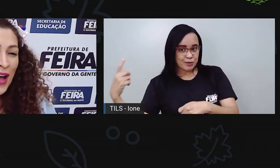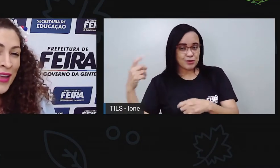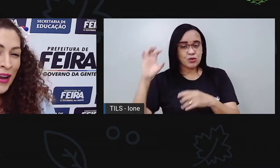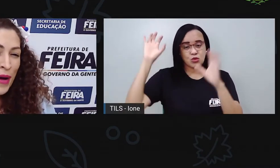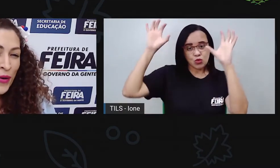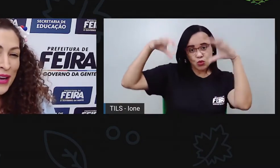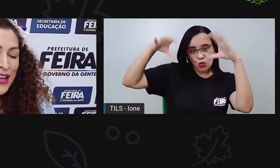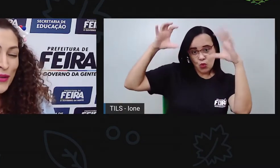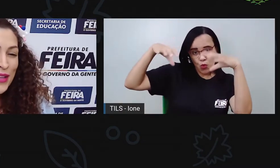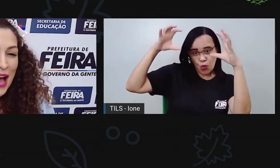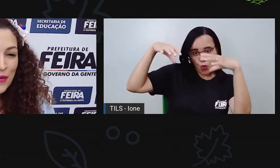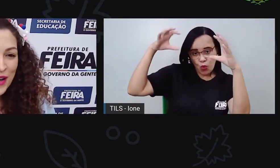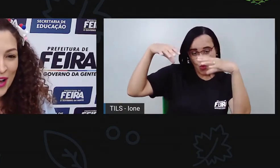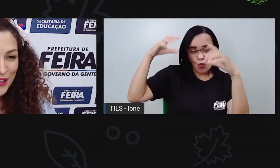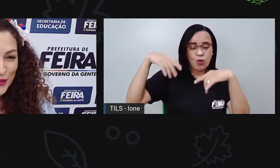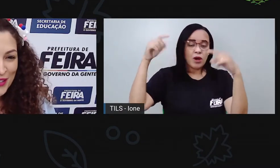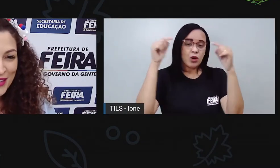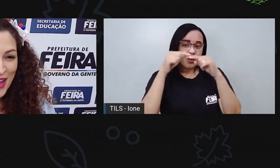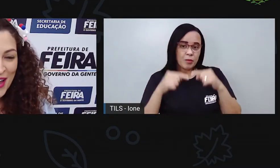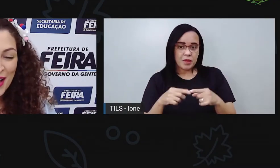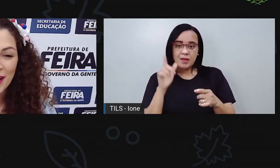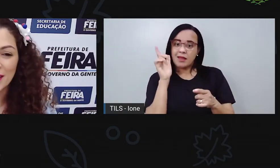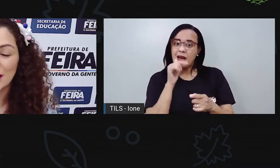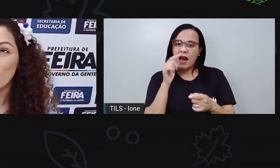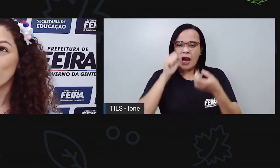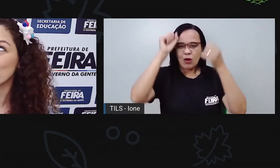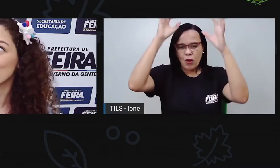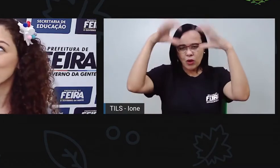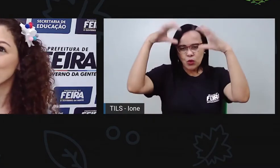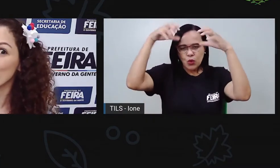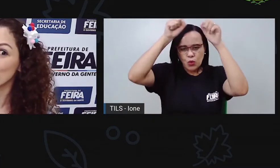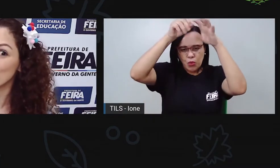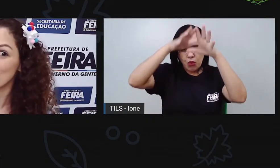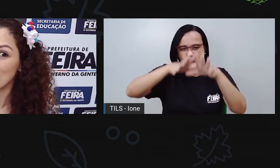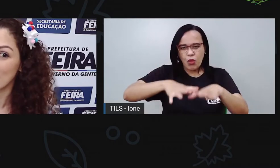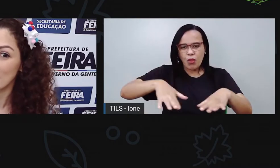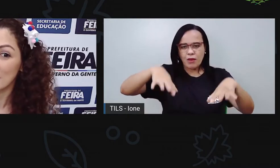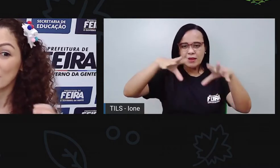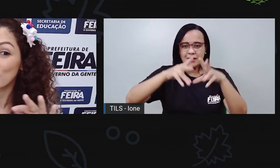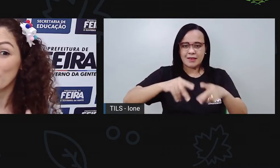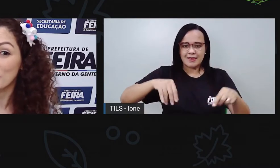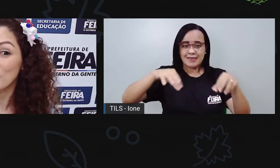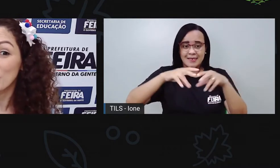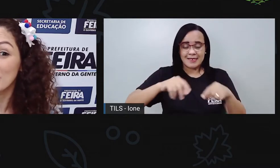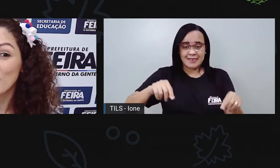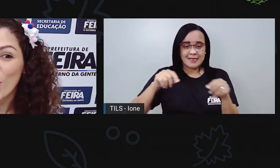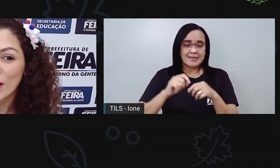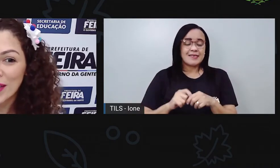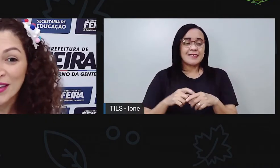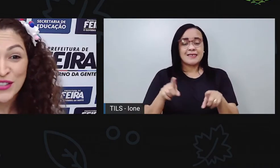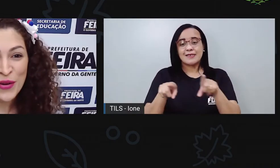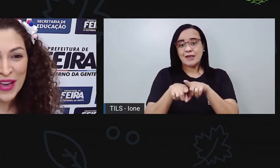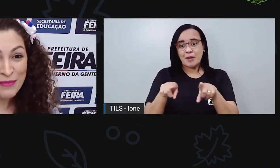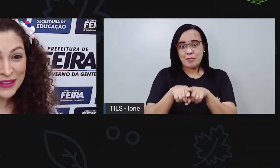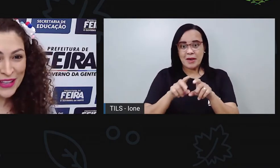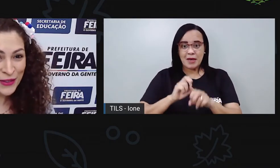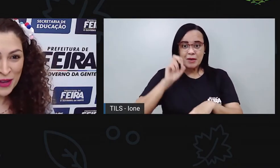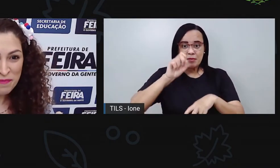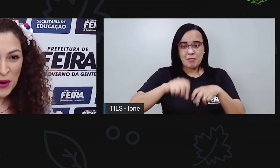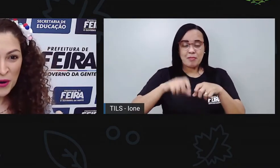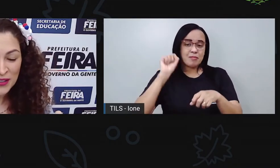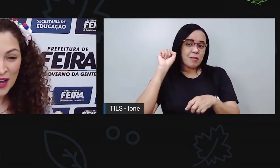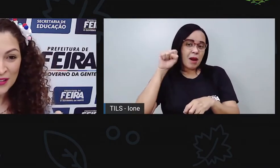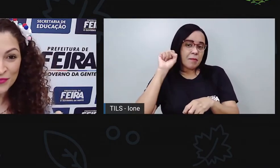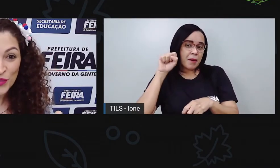chuva, aquele barulhinho da água caindo na terra, um som de toque, toque, toque, de alguém batendo